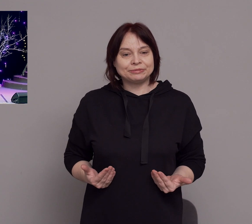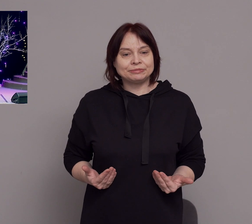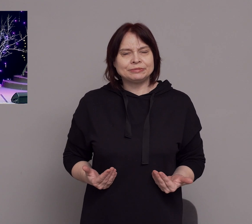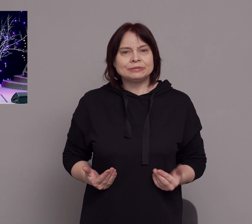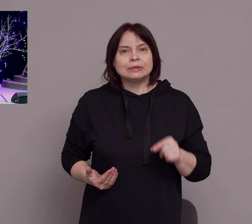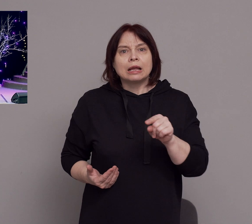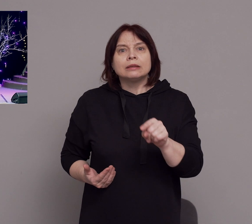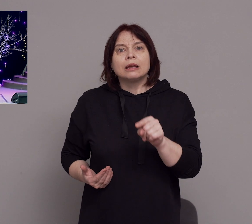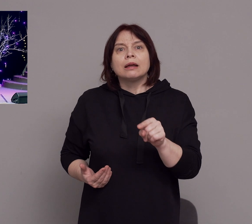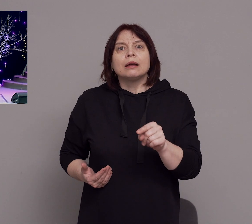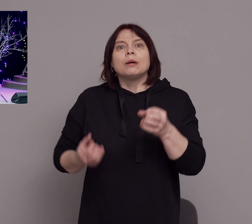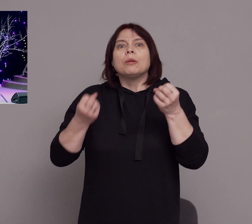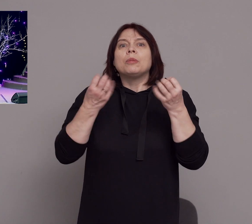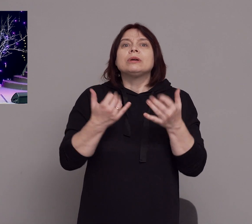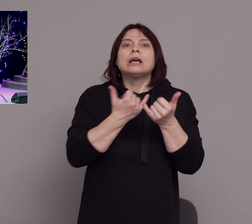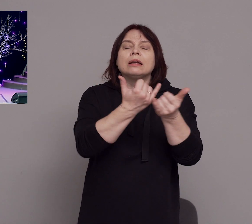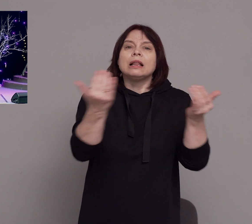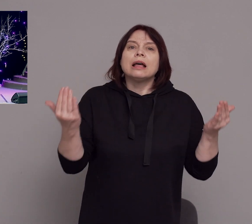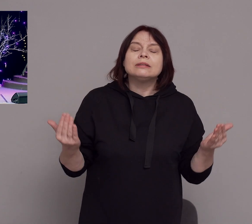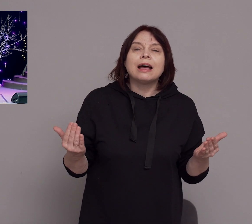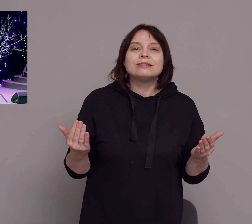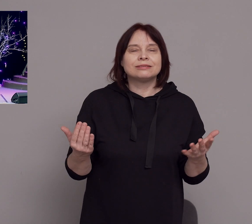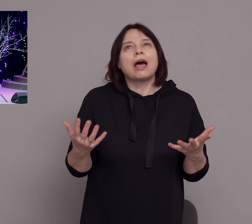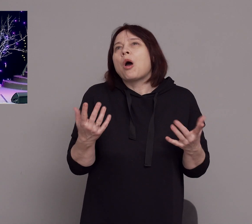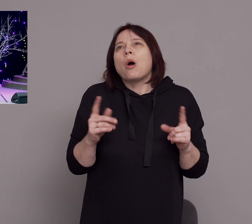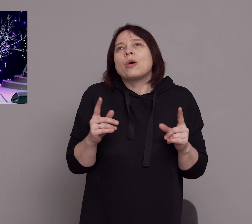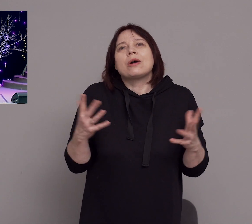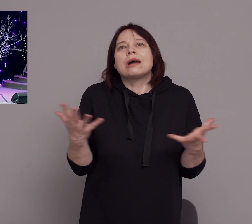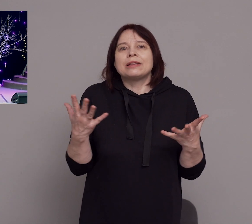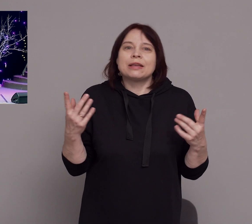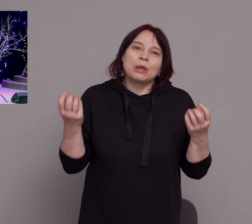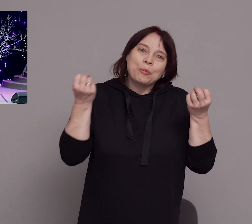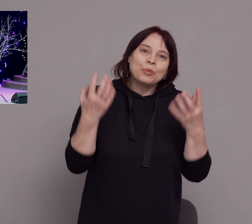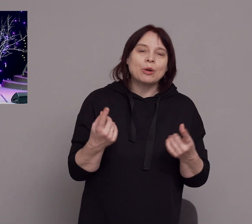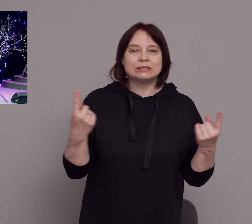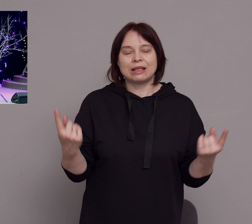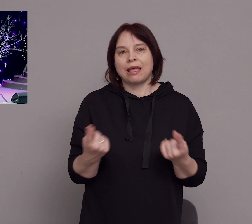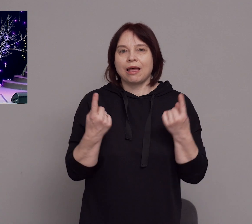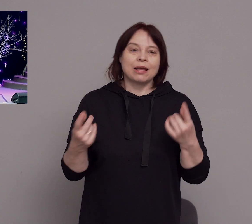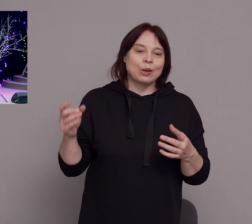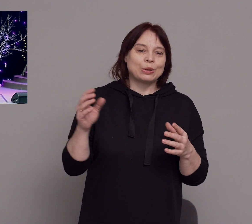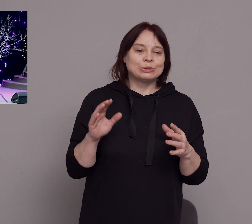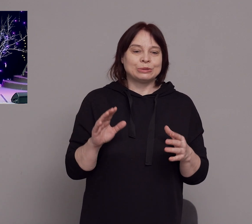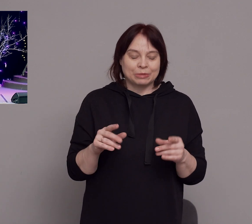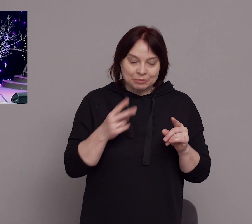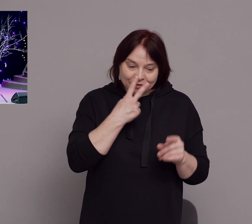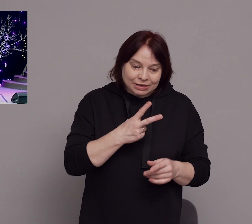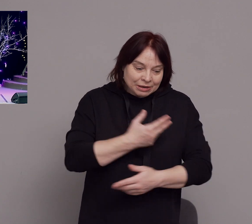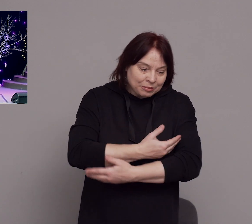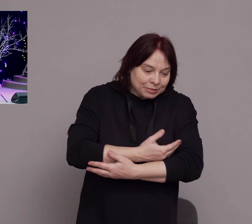жизнь, это просто, для нас это могут быть просто некие события. Иисус родился. Иисус родился, мы видим, что младенец